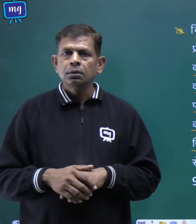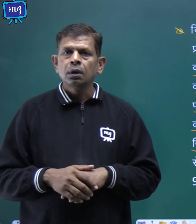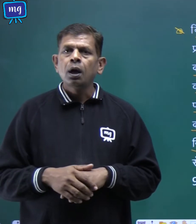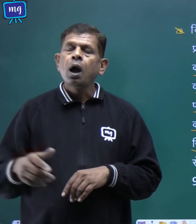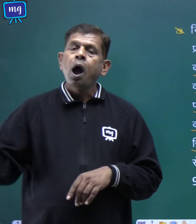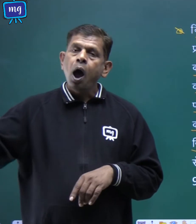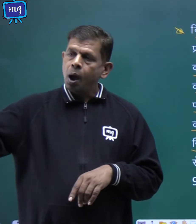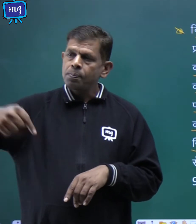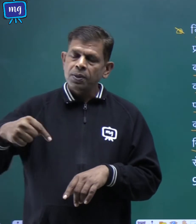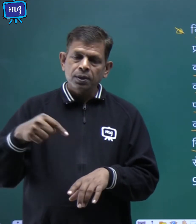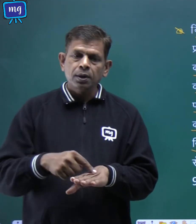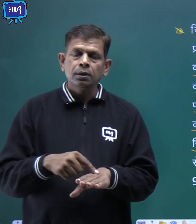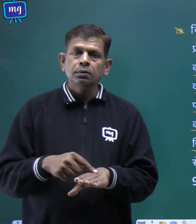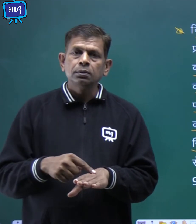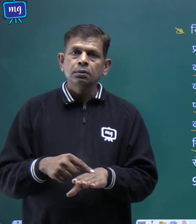आपतित किरण